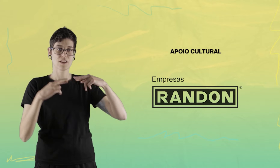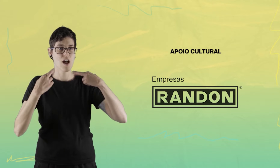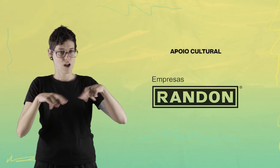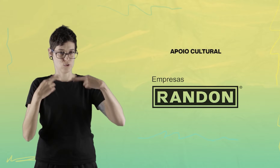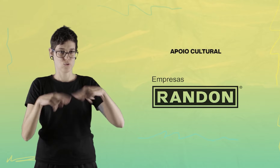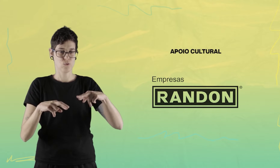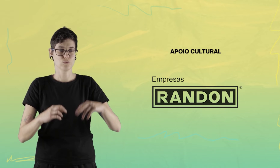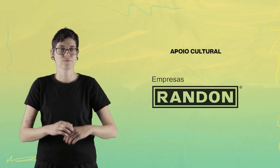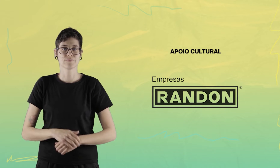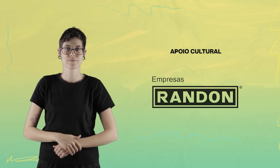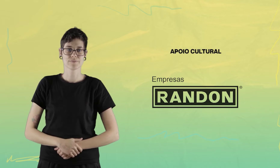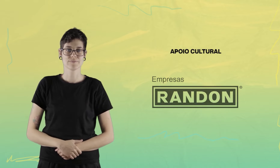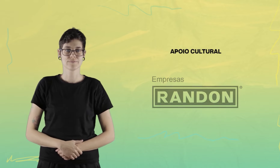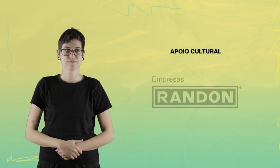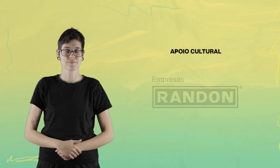Empresas Randon,